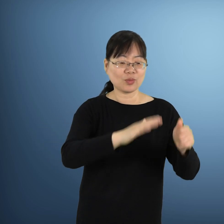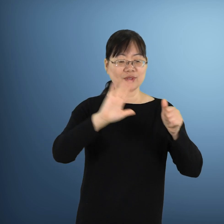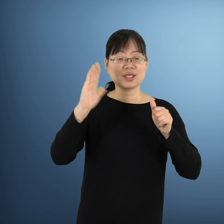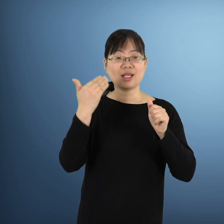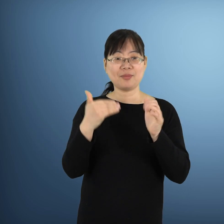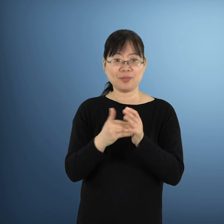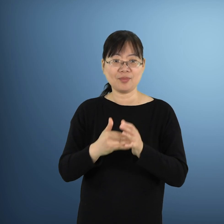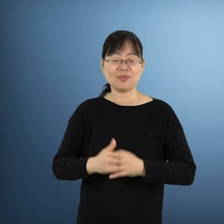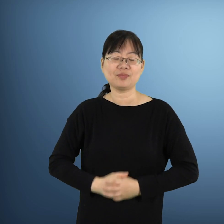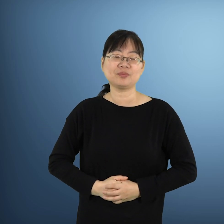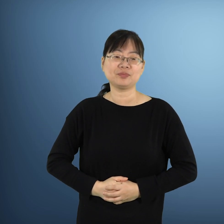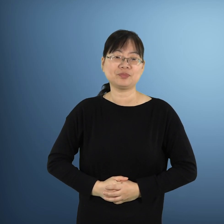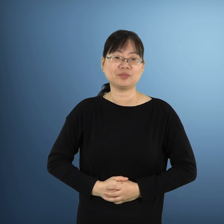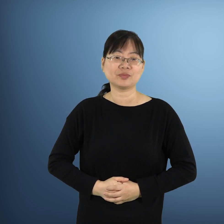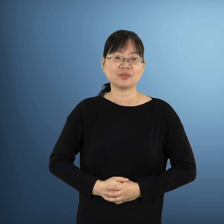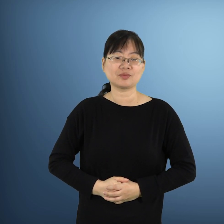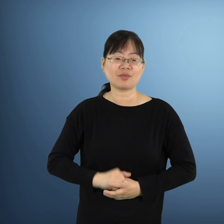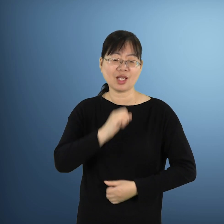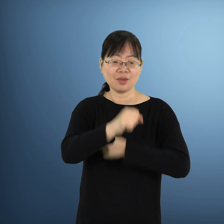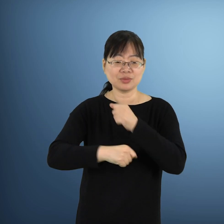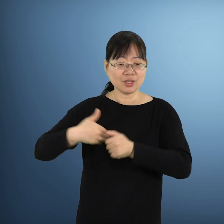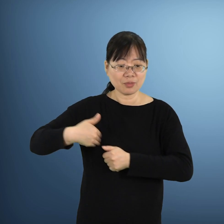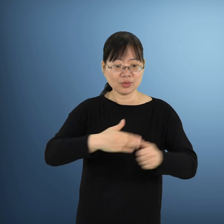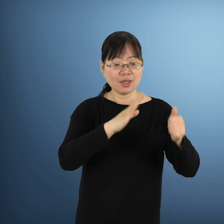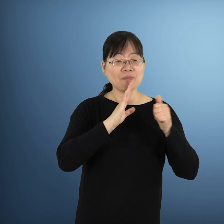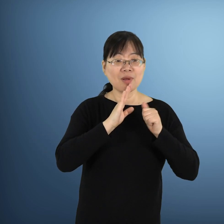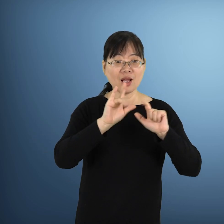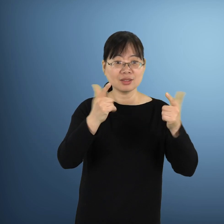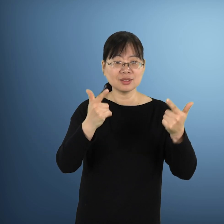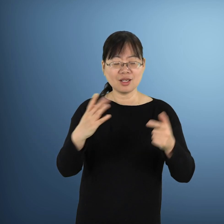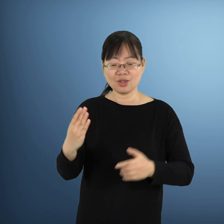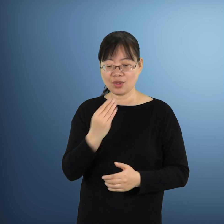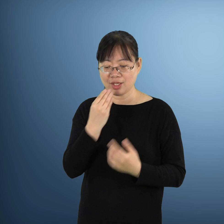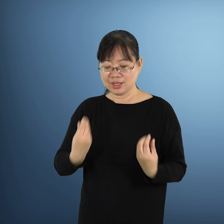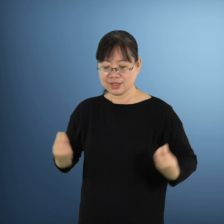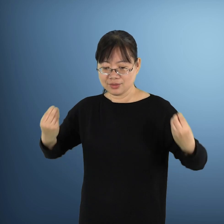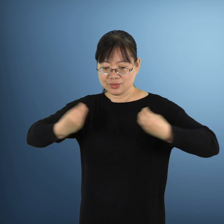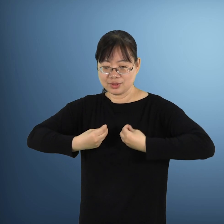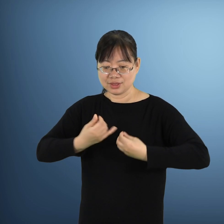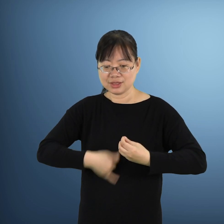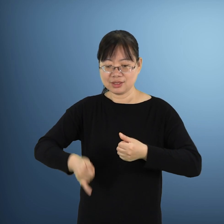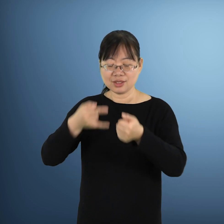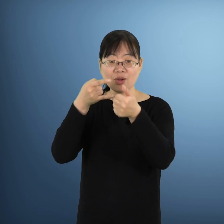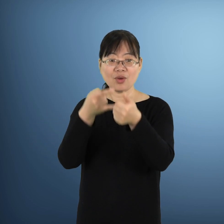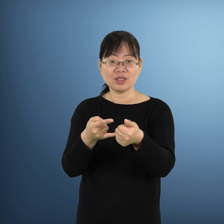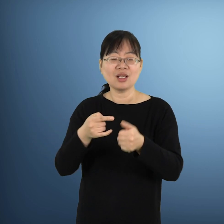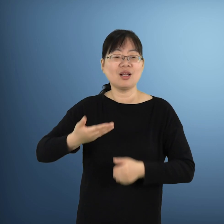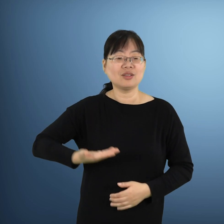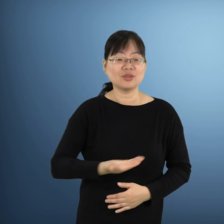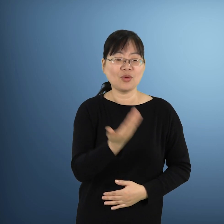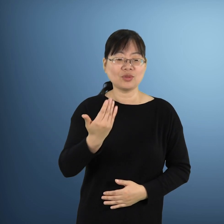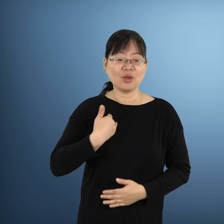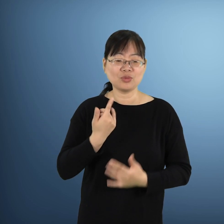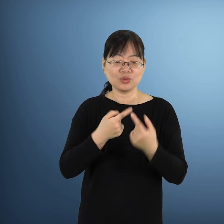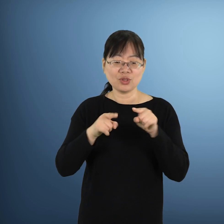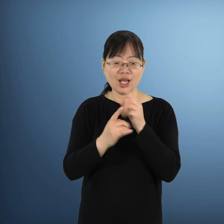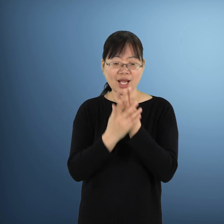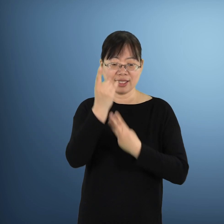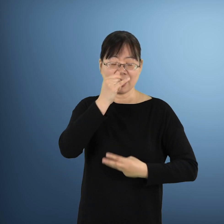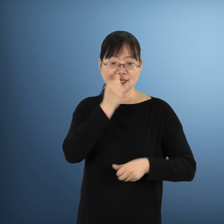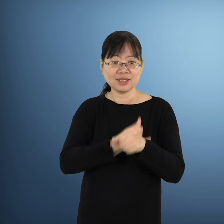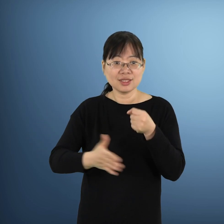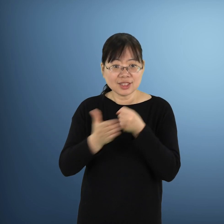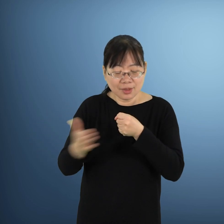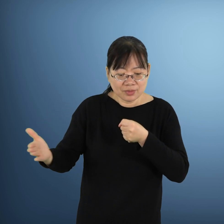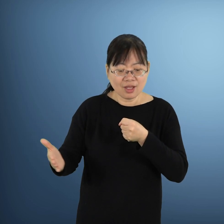보내어짐이에요. 그러니까 아무나 보내는 게 아니에요. 거룩함을 입은 자녀들에게 너희가 우리와 하나가